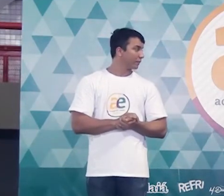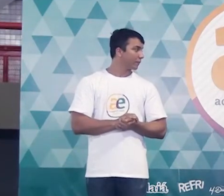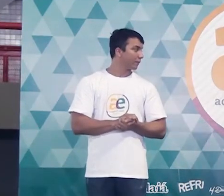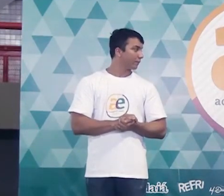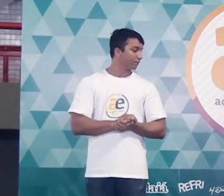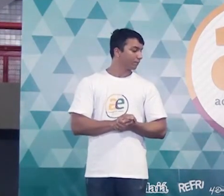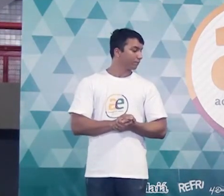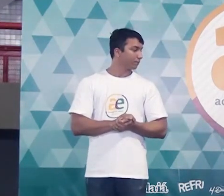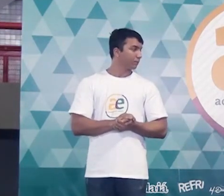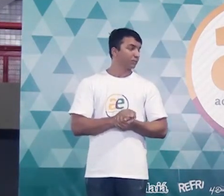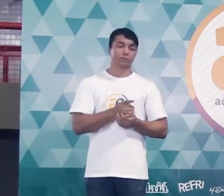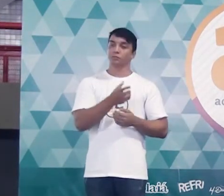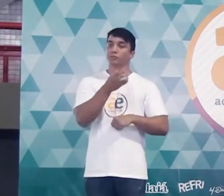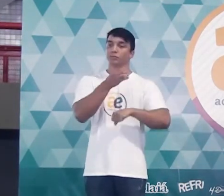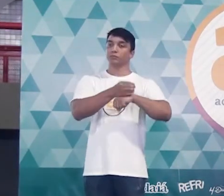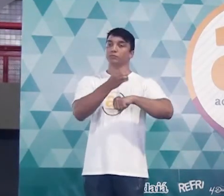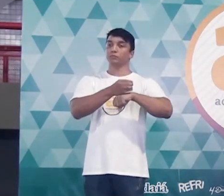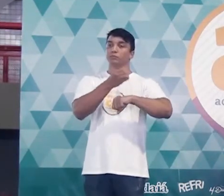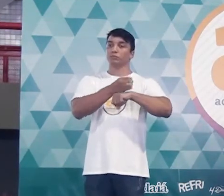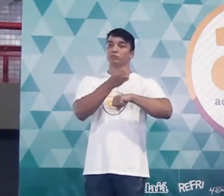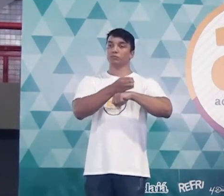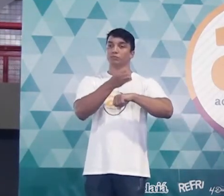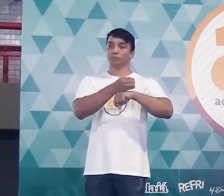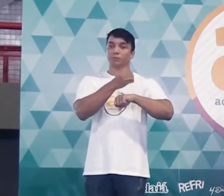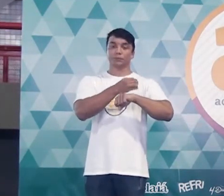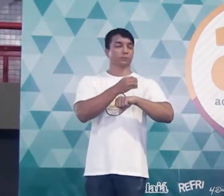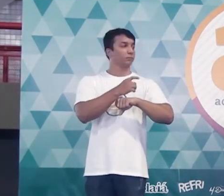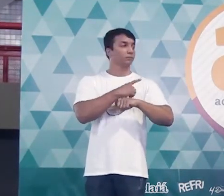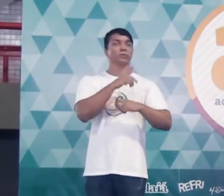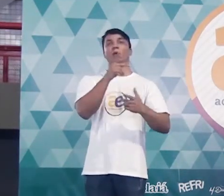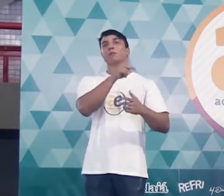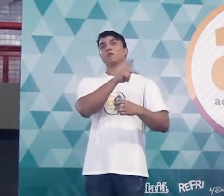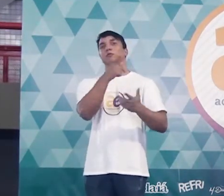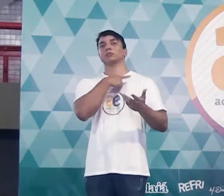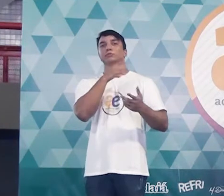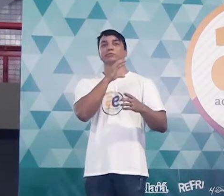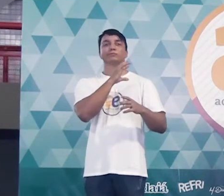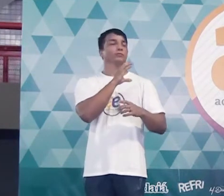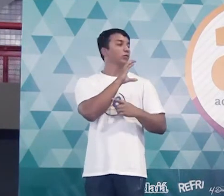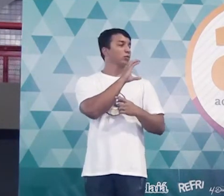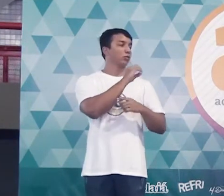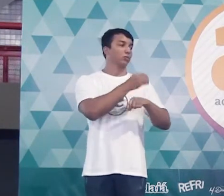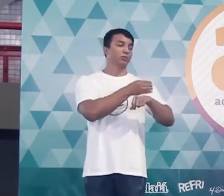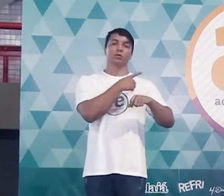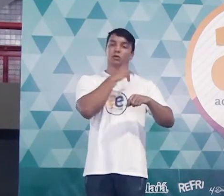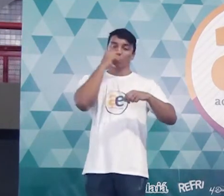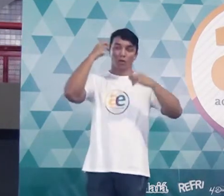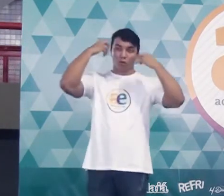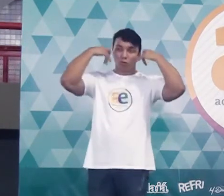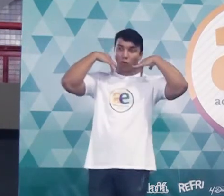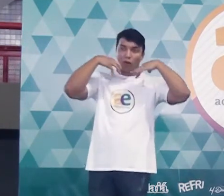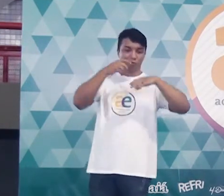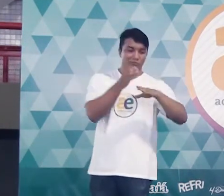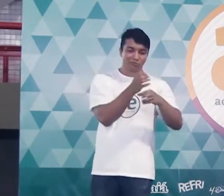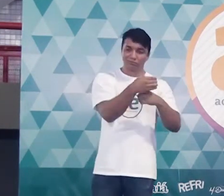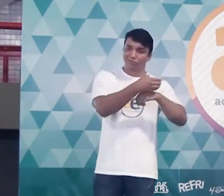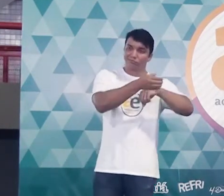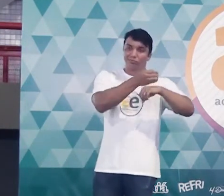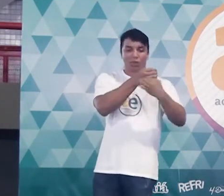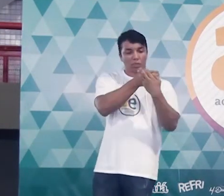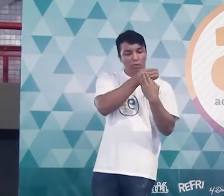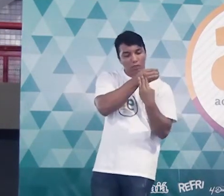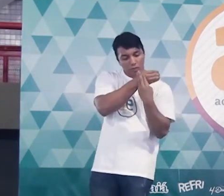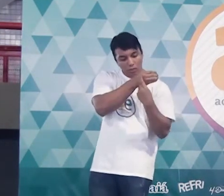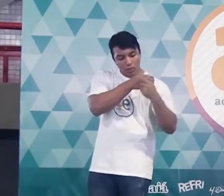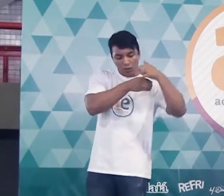um copinho desse, ó, professor, um copo desse aqui está suado, a gente chama de suado, né? Aqui, ó, está